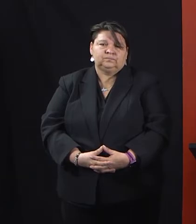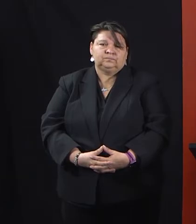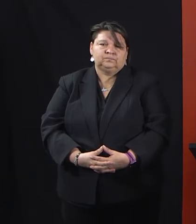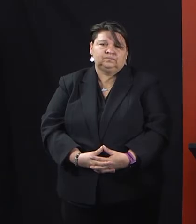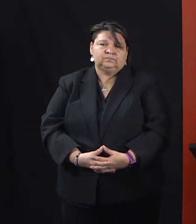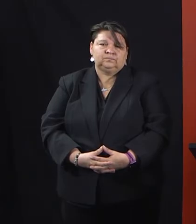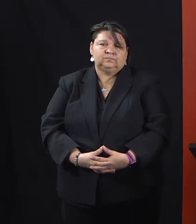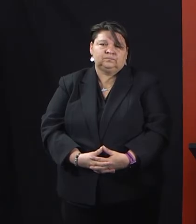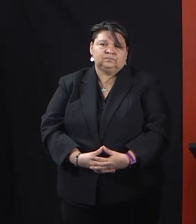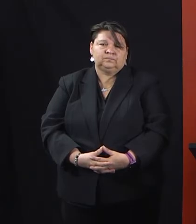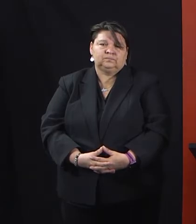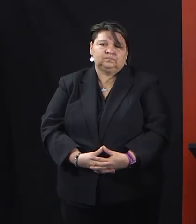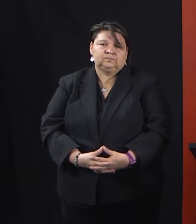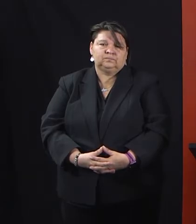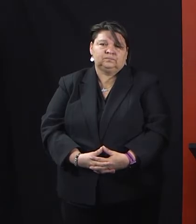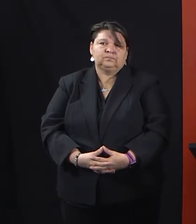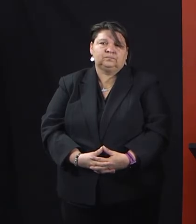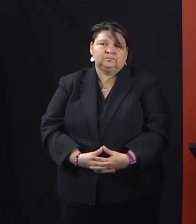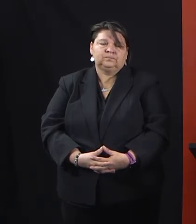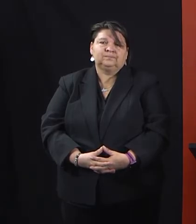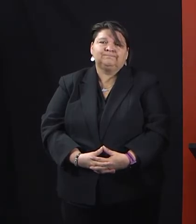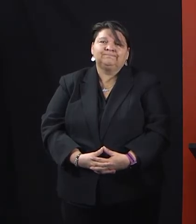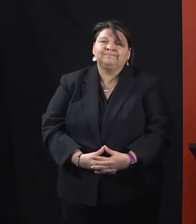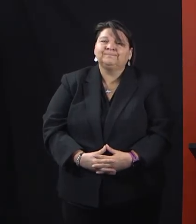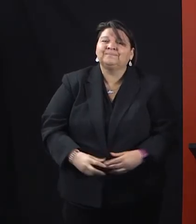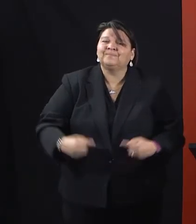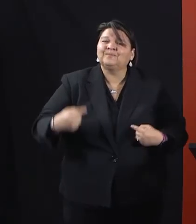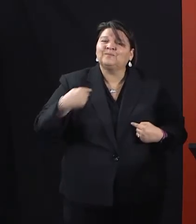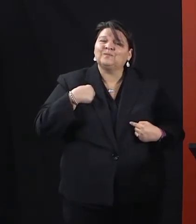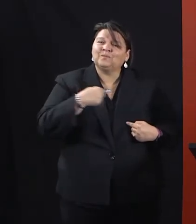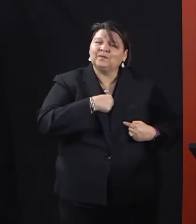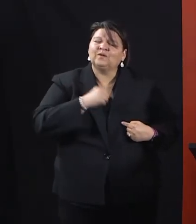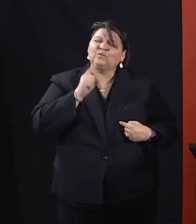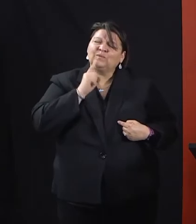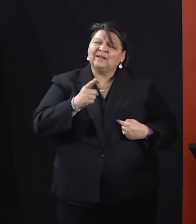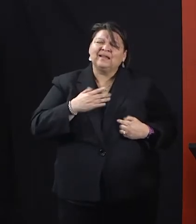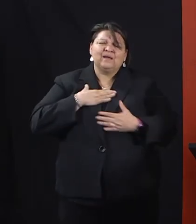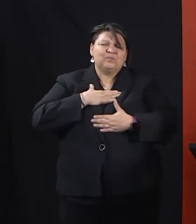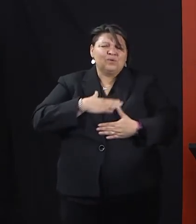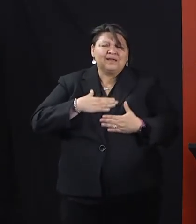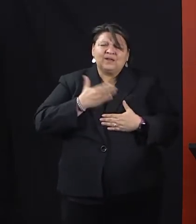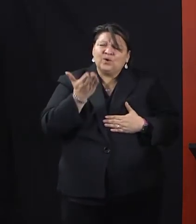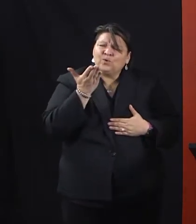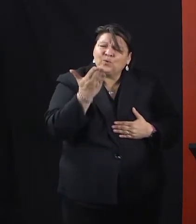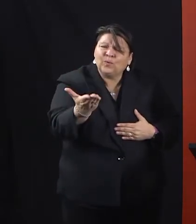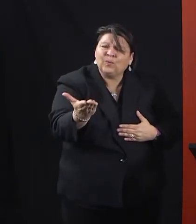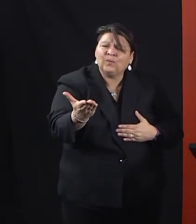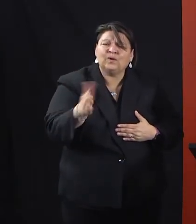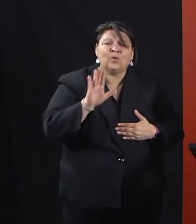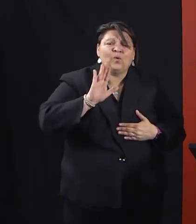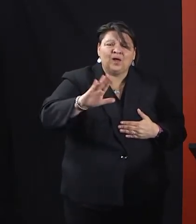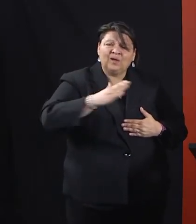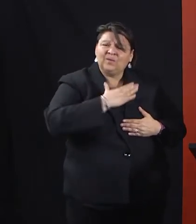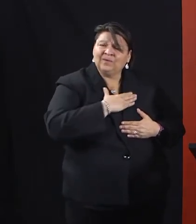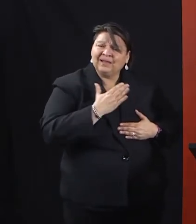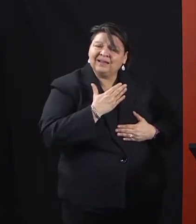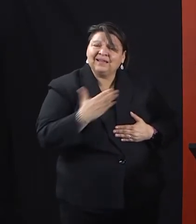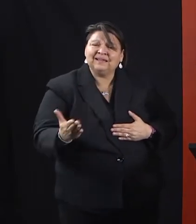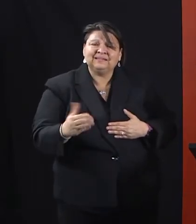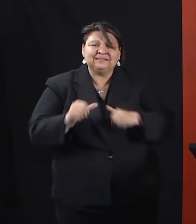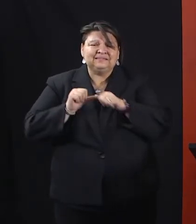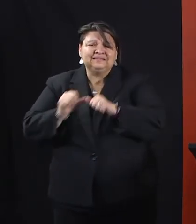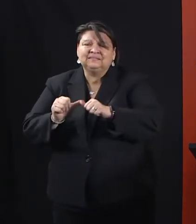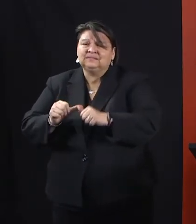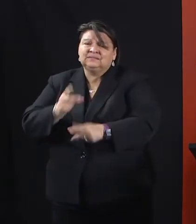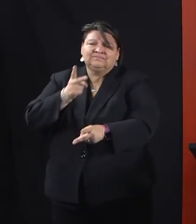que tenemos que tener. So we appreciate you stepping up and helping keep our community safe. But we also need to continue